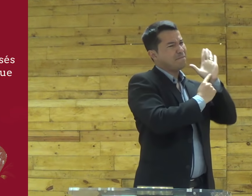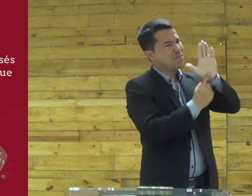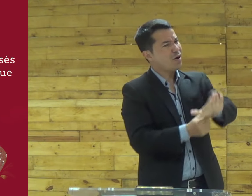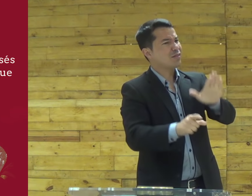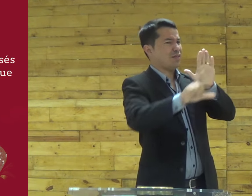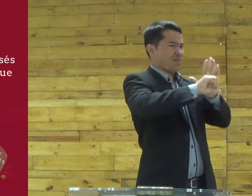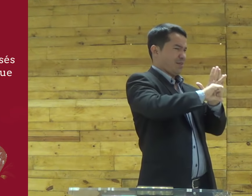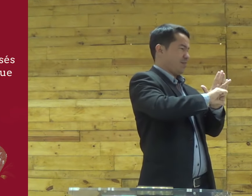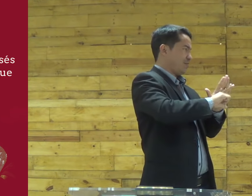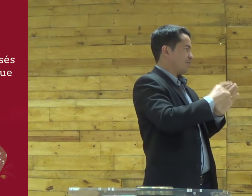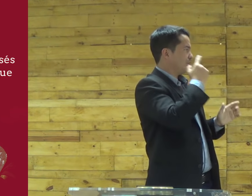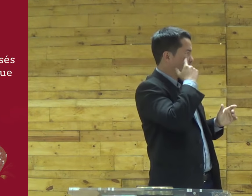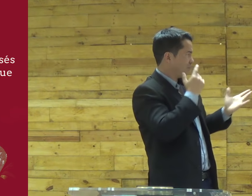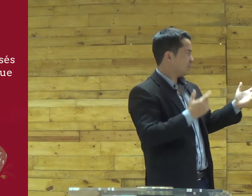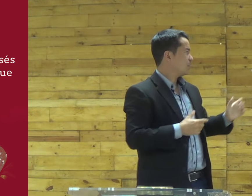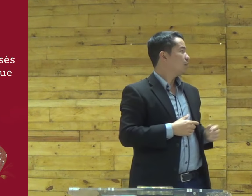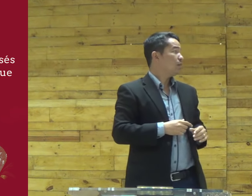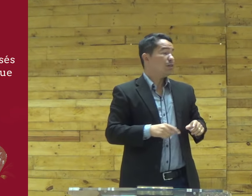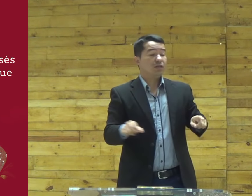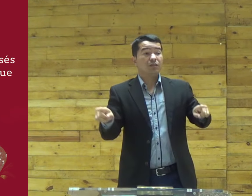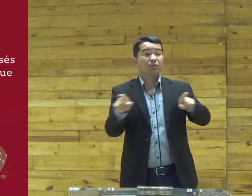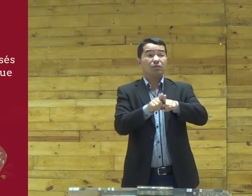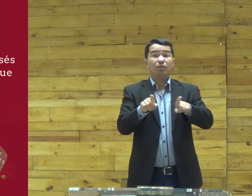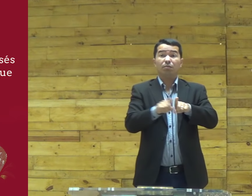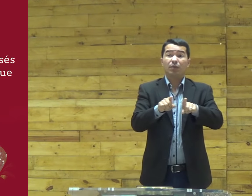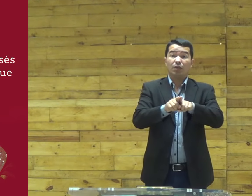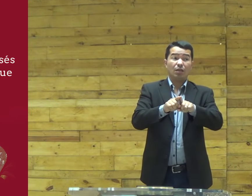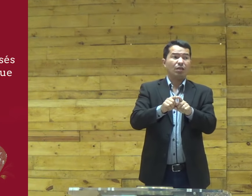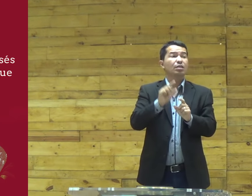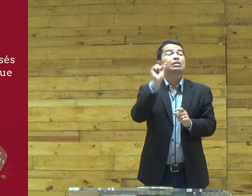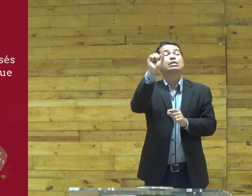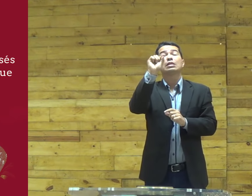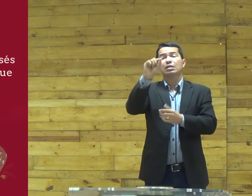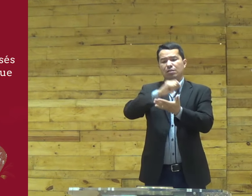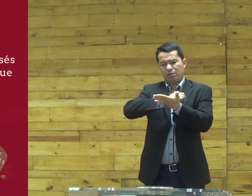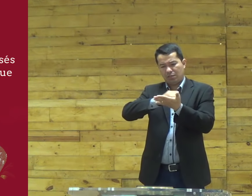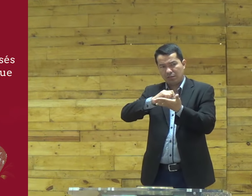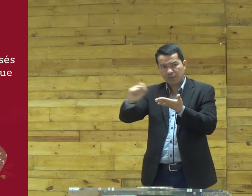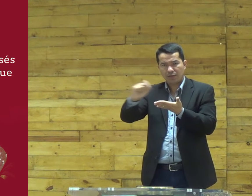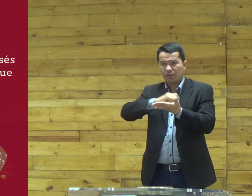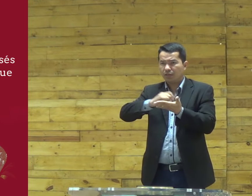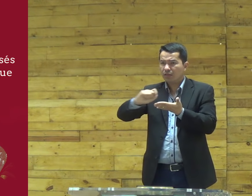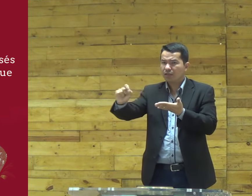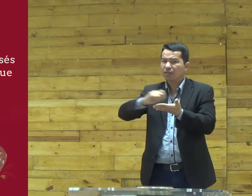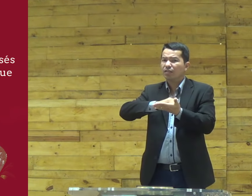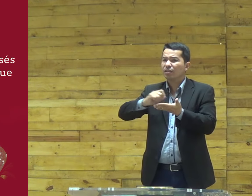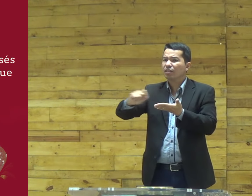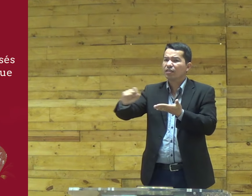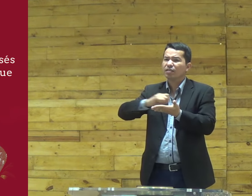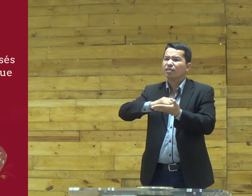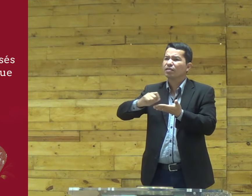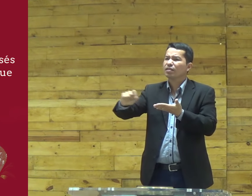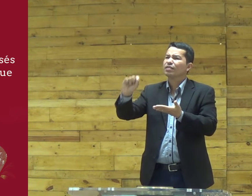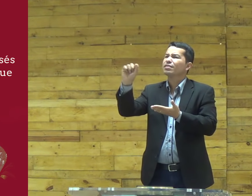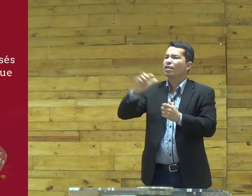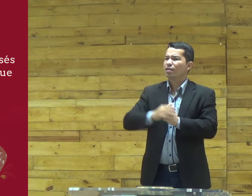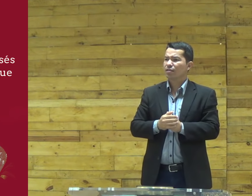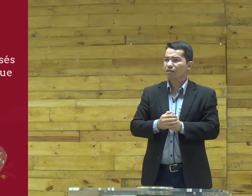apresentando as leis para aquele povo, né? As leis que o povo deveria obedecer. E quem escreveu esse livro de Levítico?